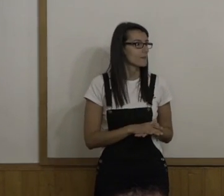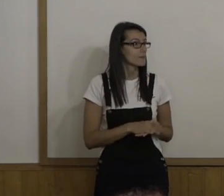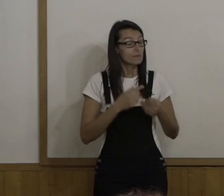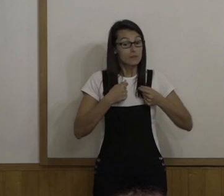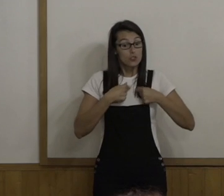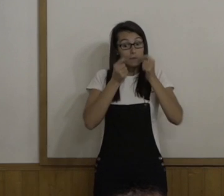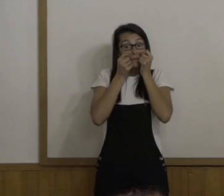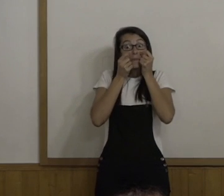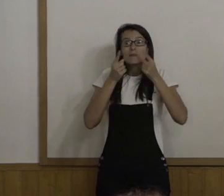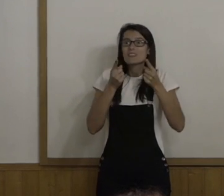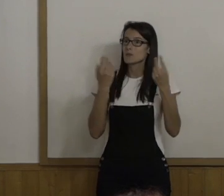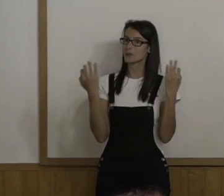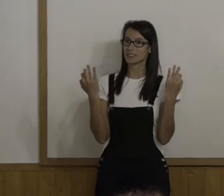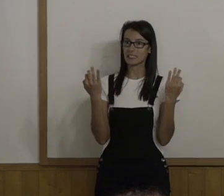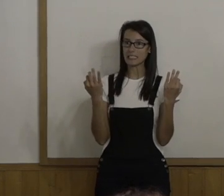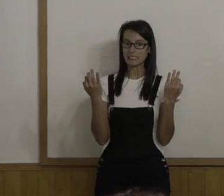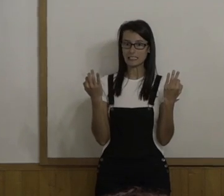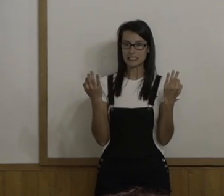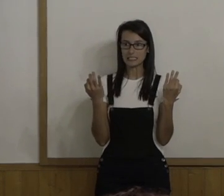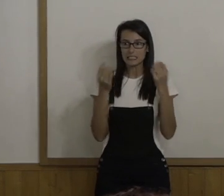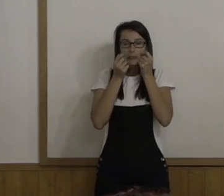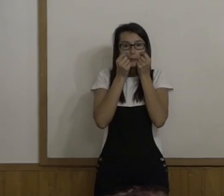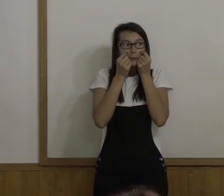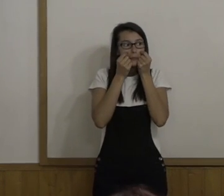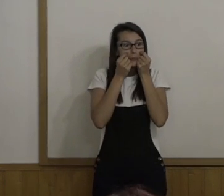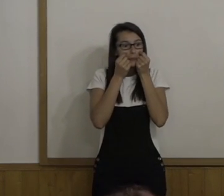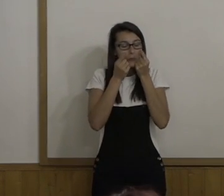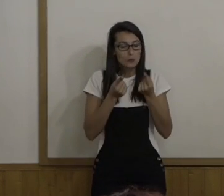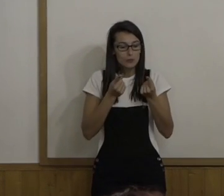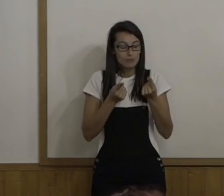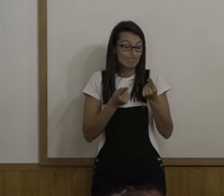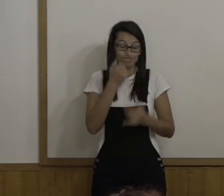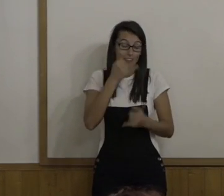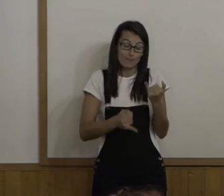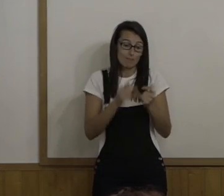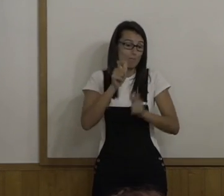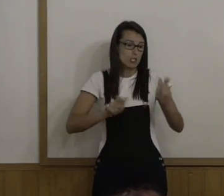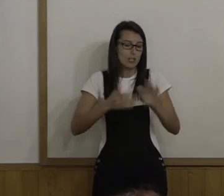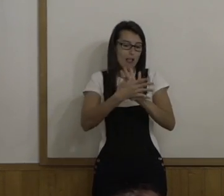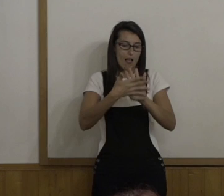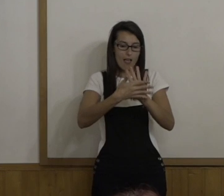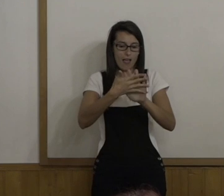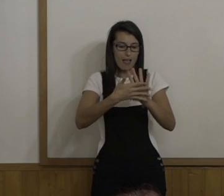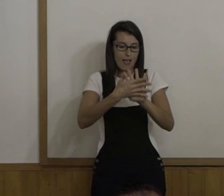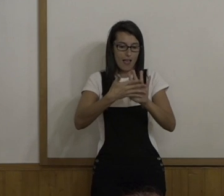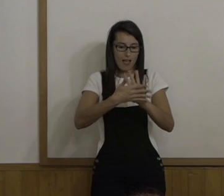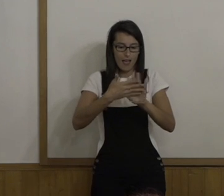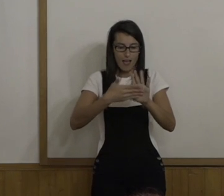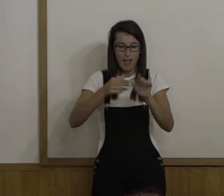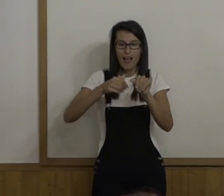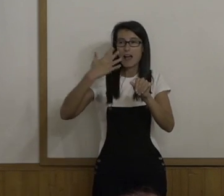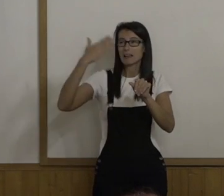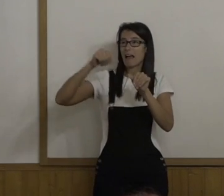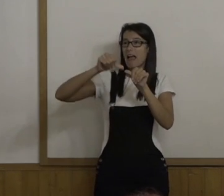es lo importante que es, al final, las conversaciones humanas y esas conversaciones que teníamos antes los